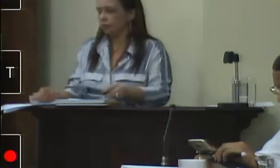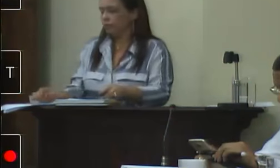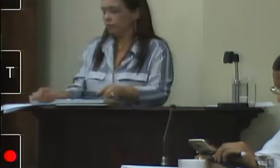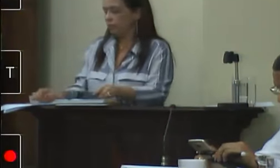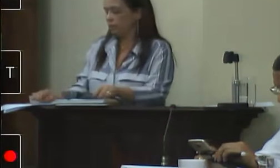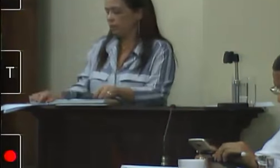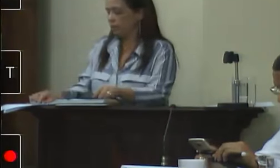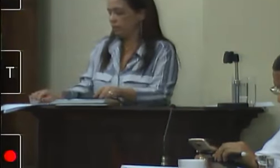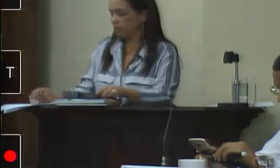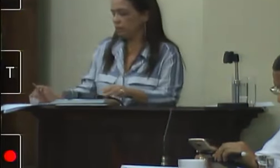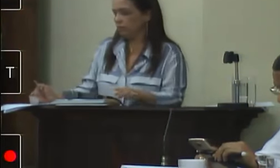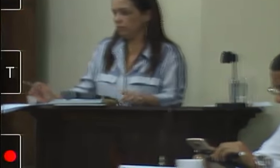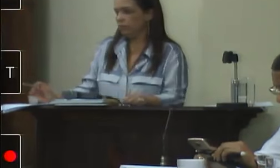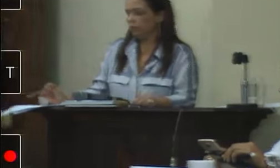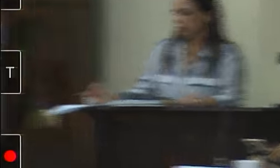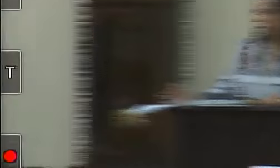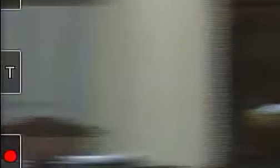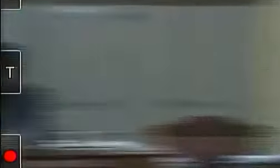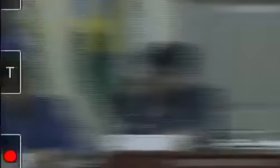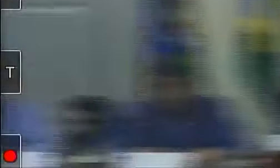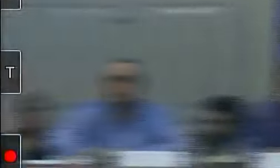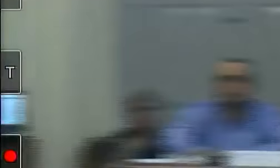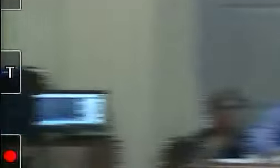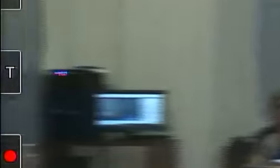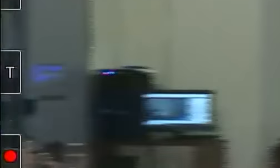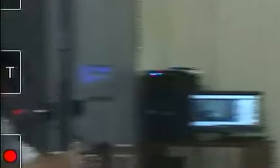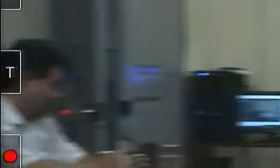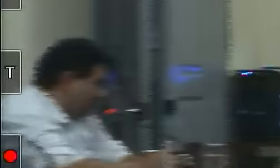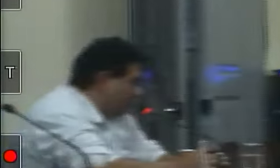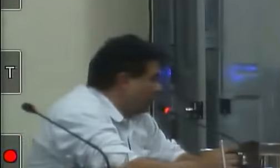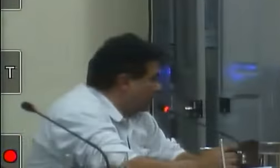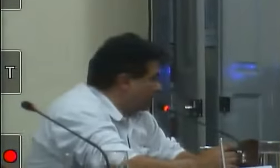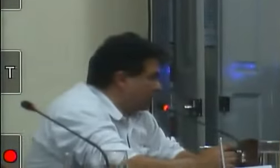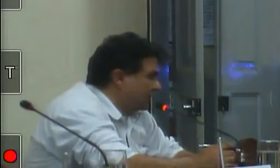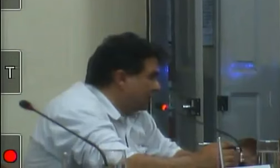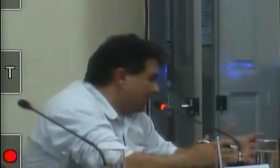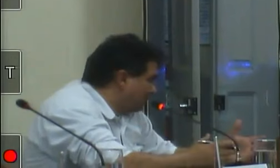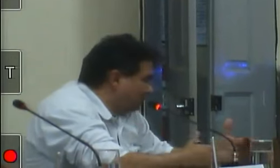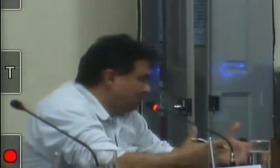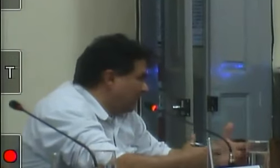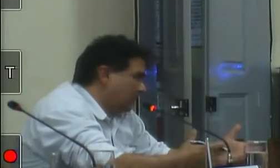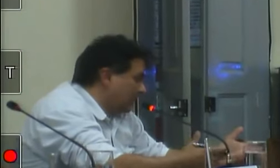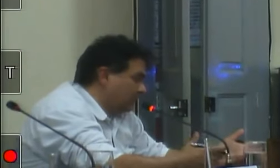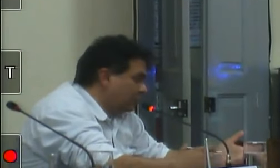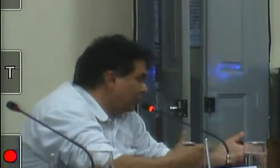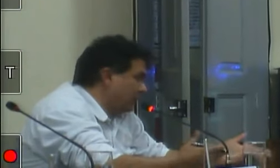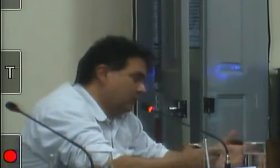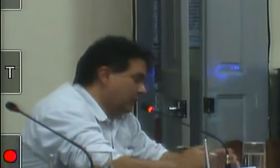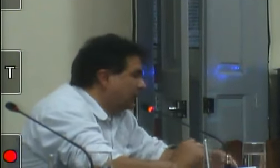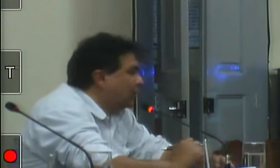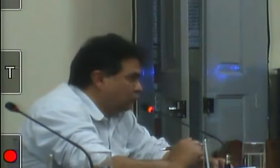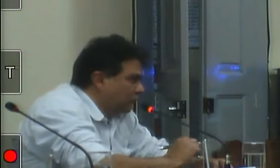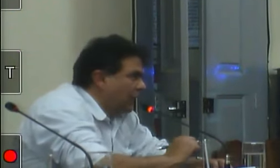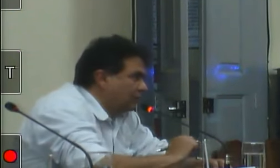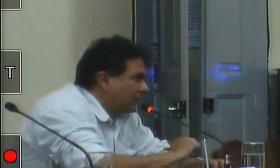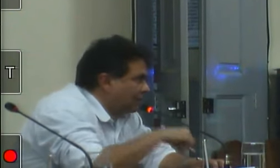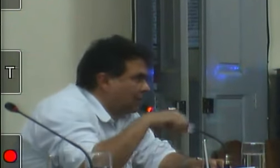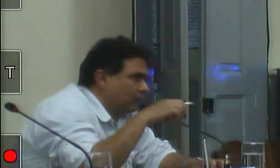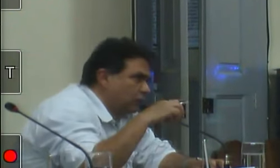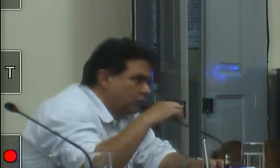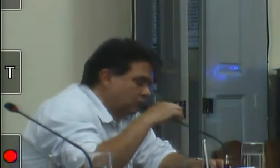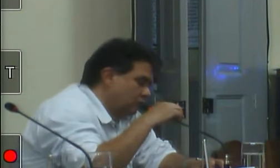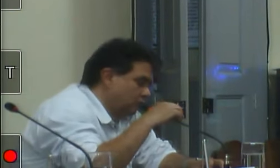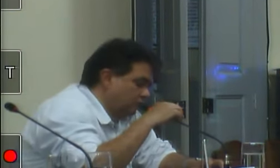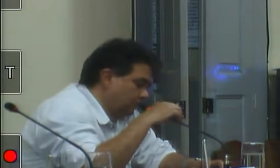essa. Então, é só isso. Olha, gente, eu peço aí a compreensão de vocês, é que acaba tendo muita demanda. Tá? Muito obrigado,